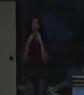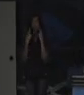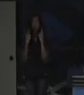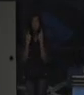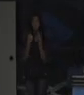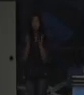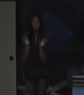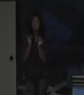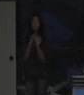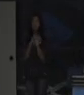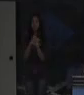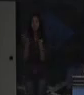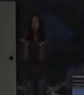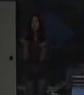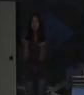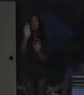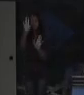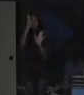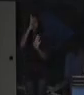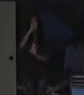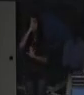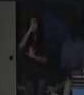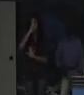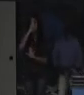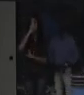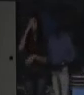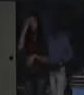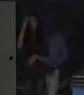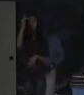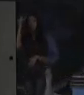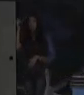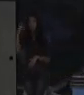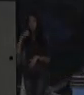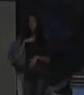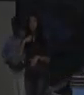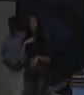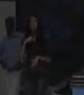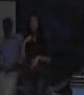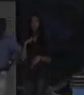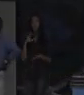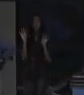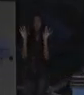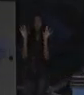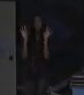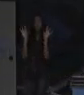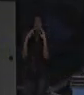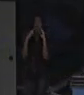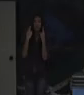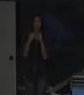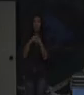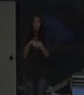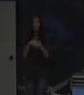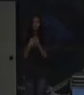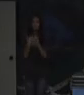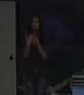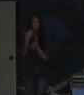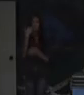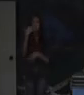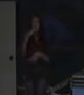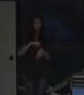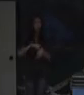a sessão de hoje. Lembrando que amanhã nós teremos sessão especial a partir das 16 horas, a partir das